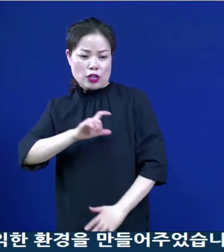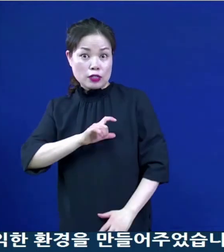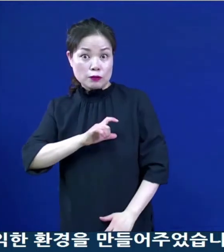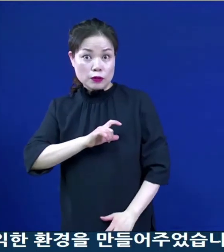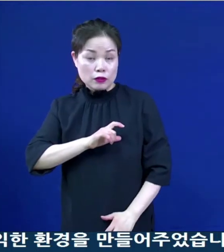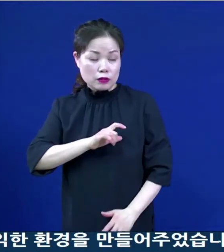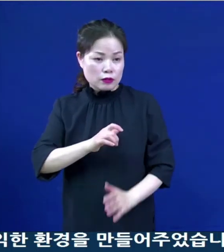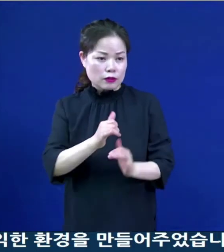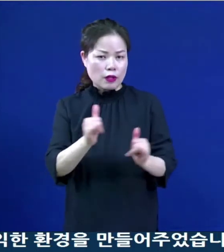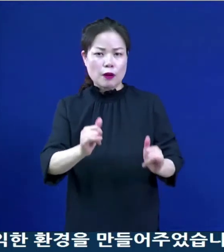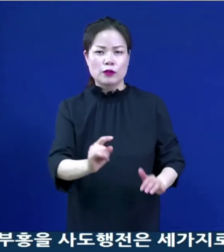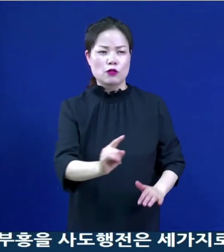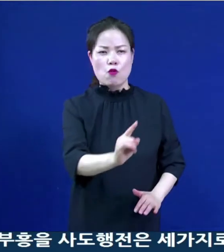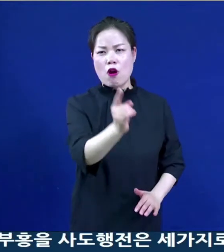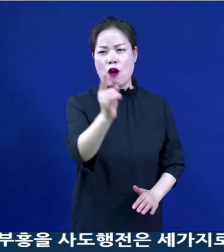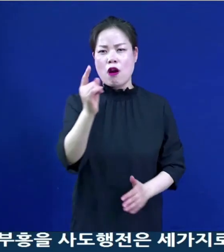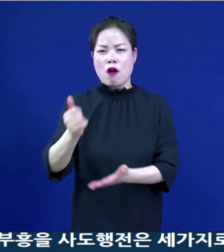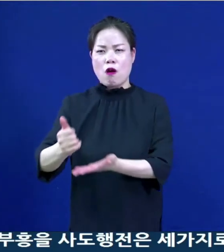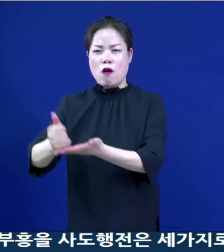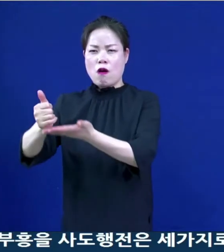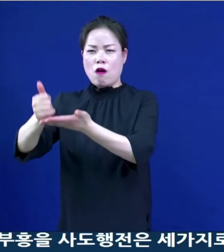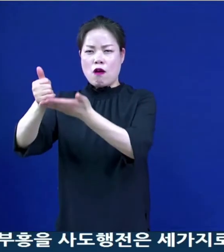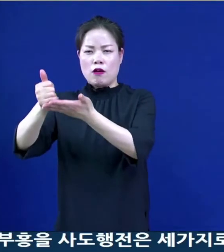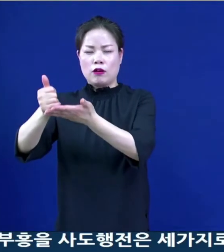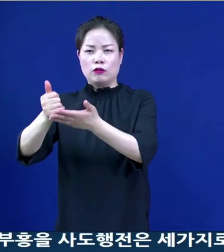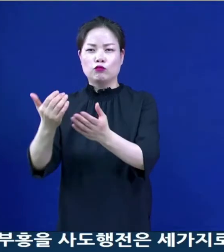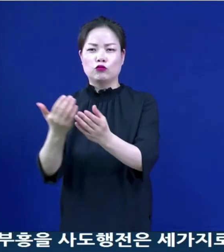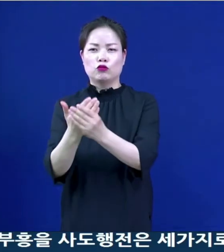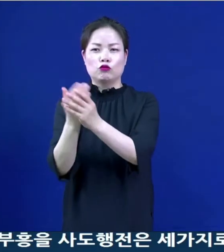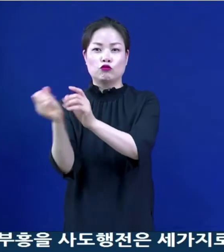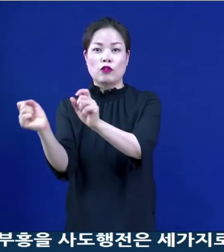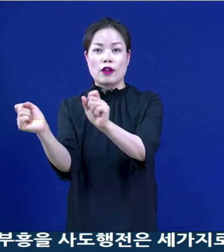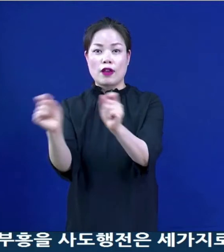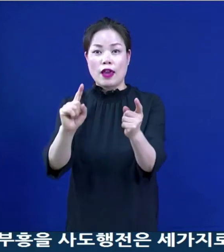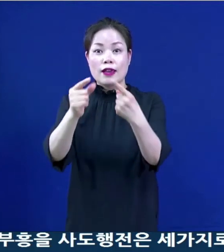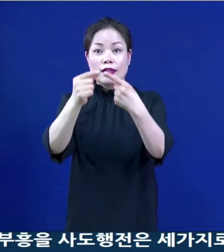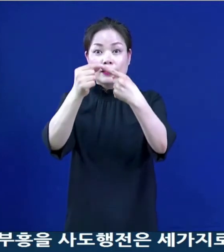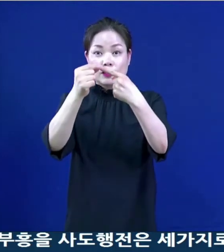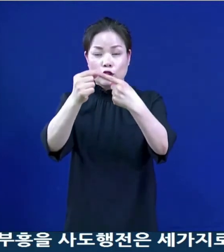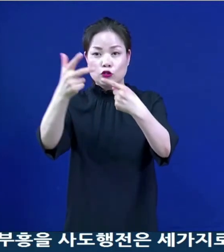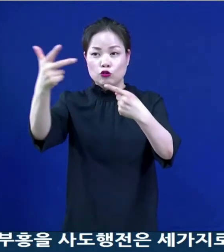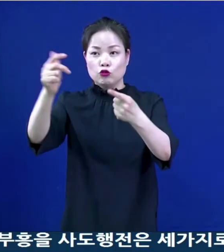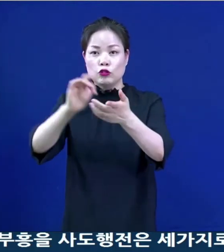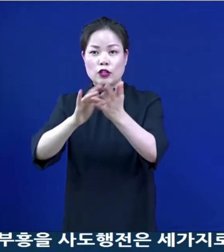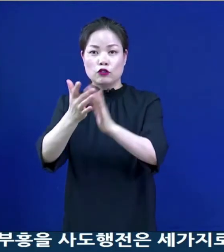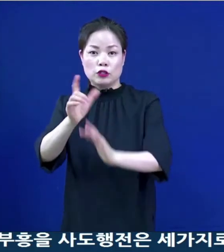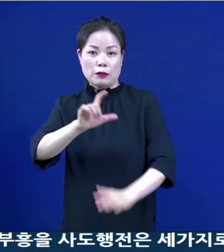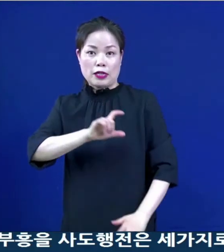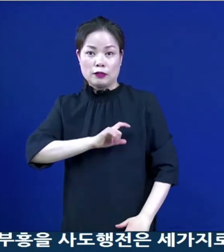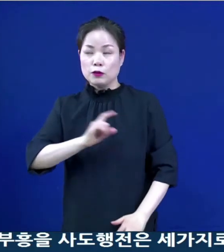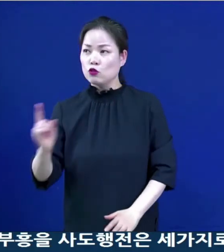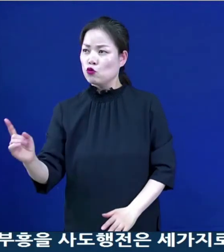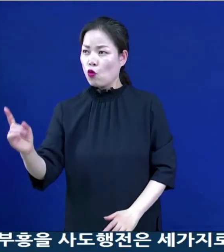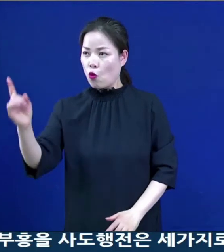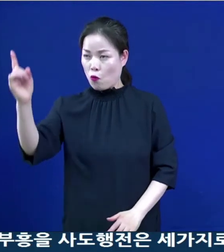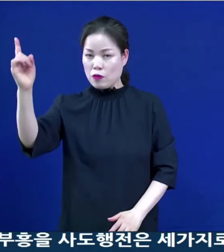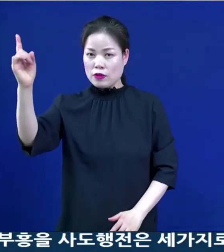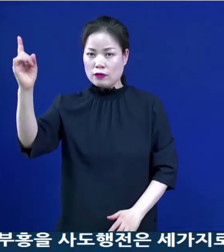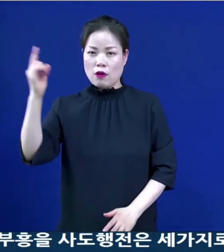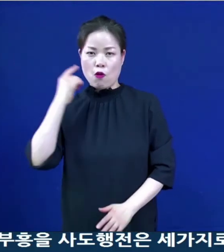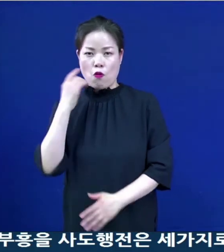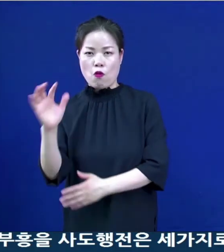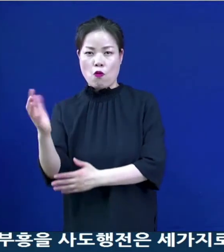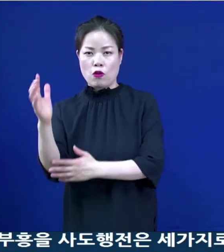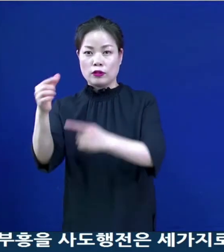사람들이 높였습니다. 이게 부흥의 첫 번째 요소입니다. 주 예수의 이름을 높이는 것이 부흥의 첫